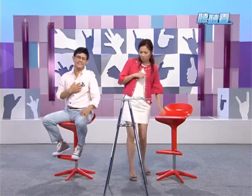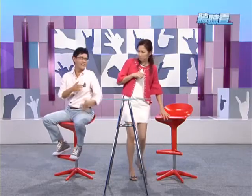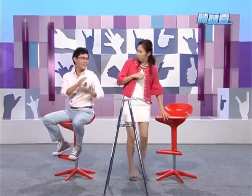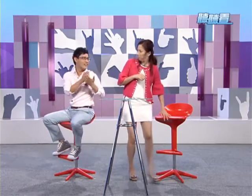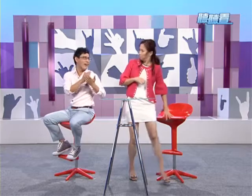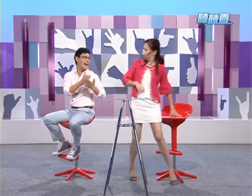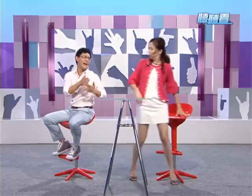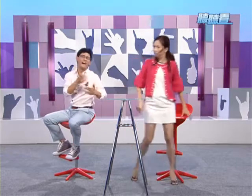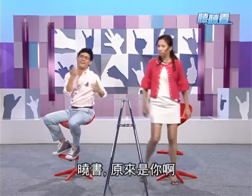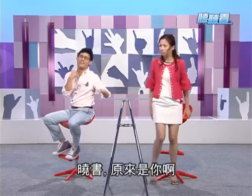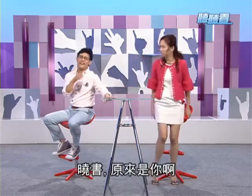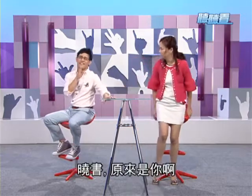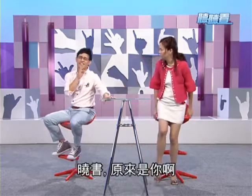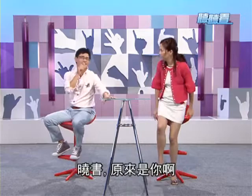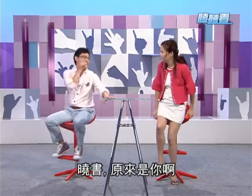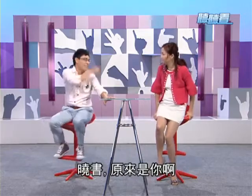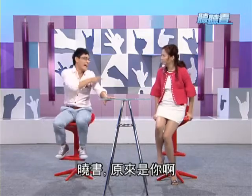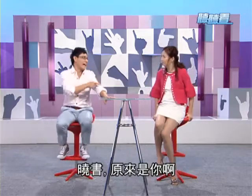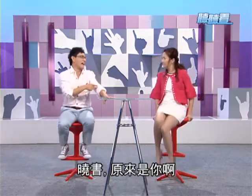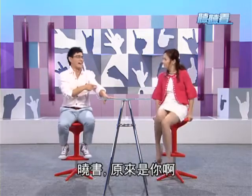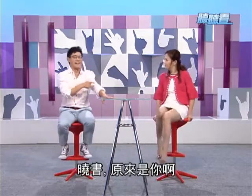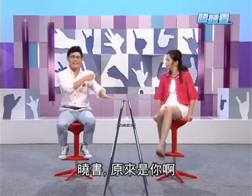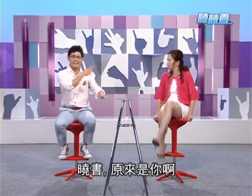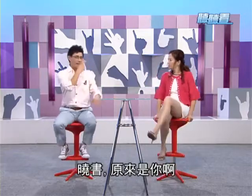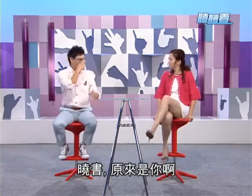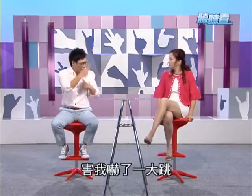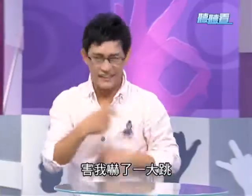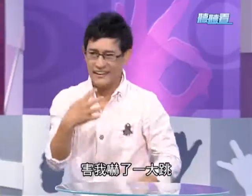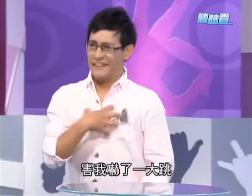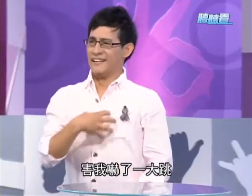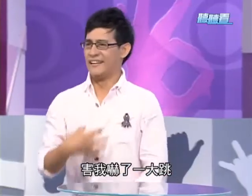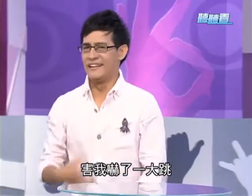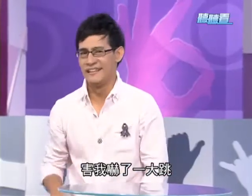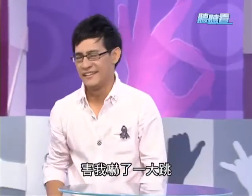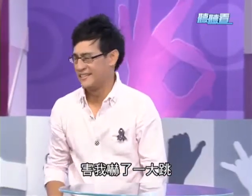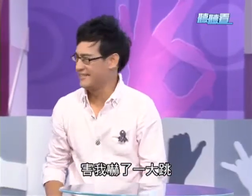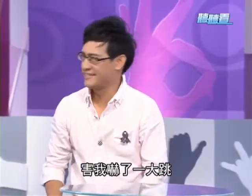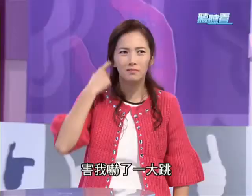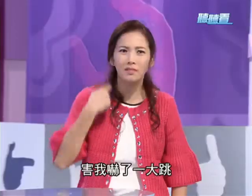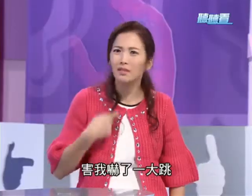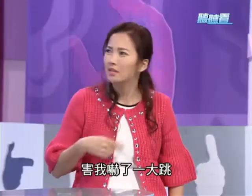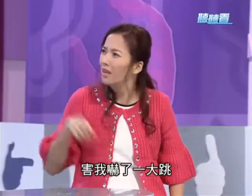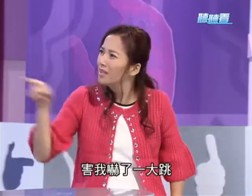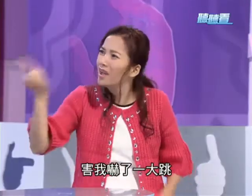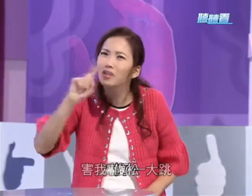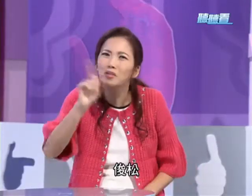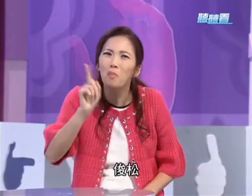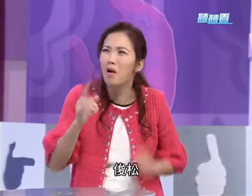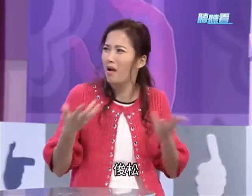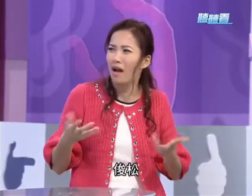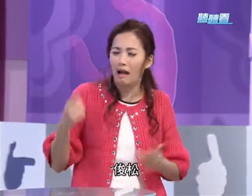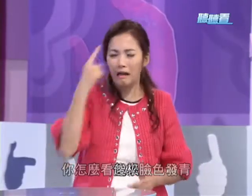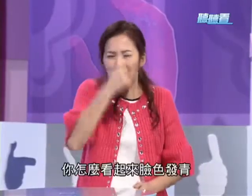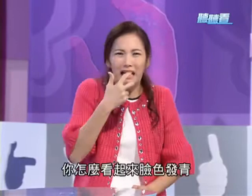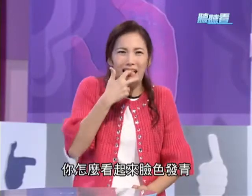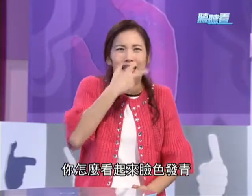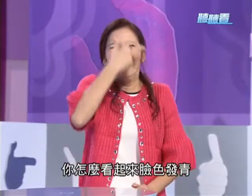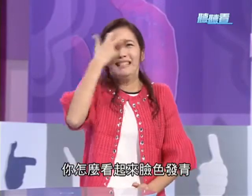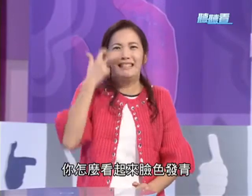哎呀，小叔啊，原来是你啊！哎呀，害我吓了一大跳啊！ 俊松，你怎么看起来脸色